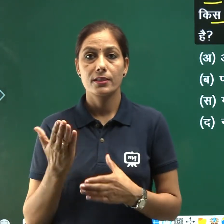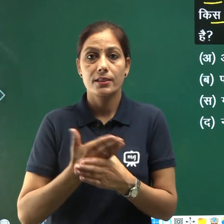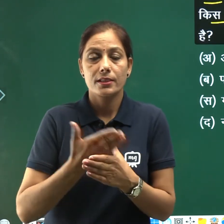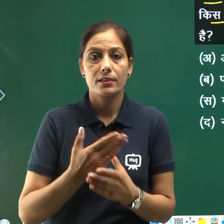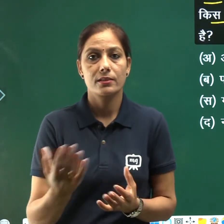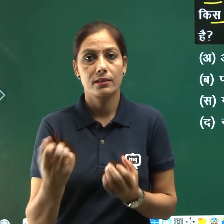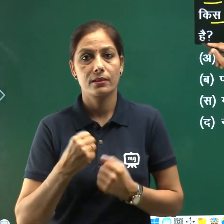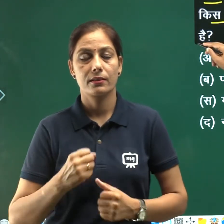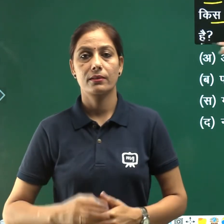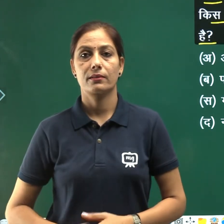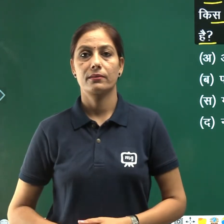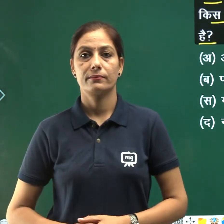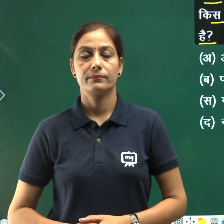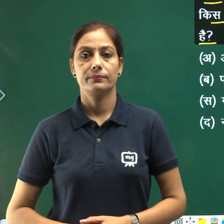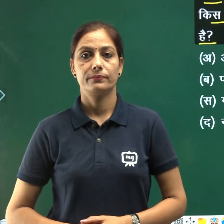ली गई है?